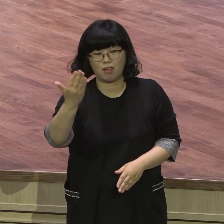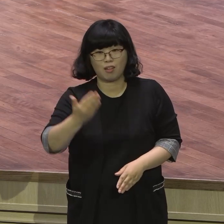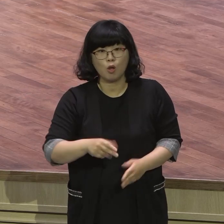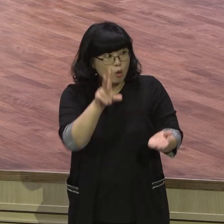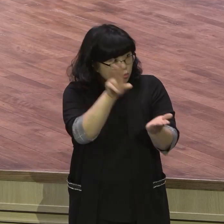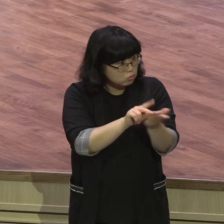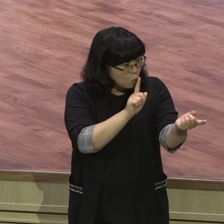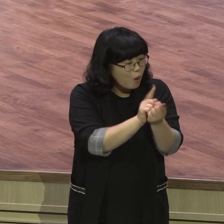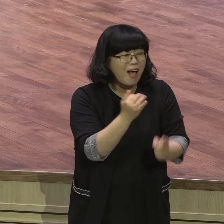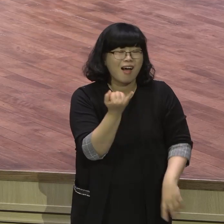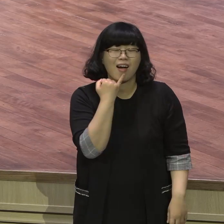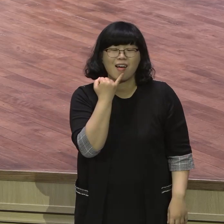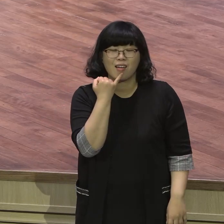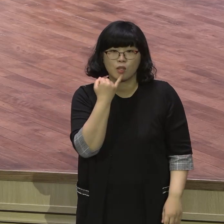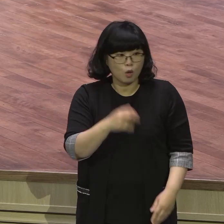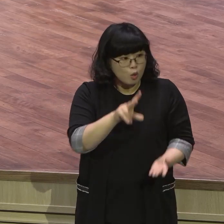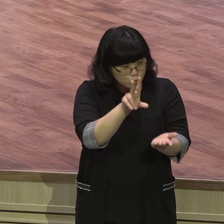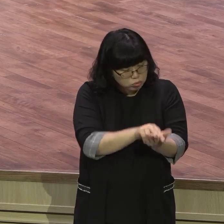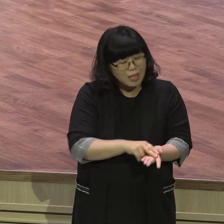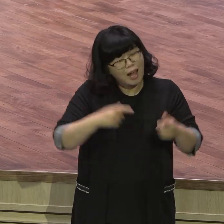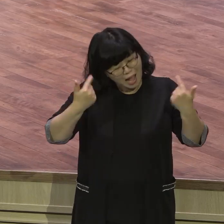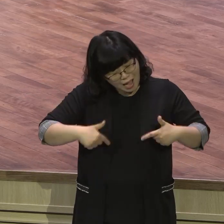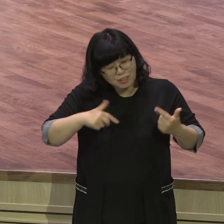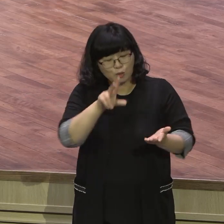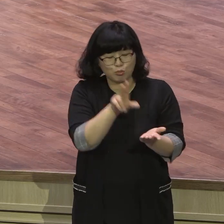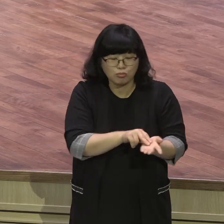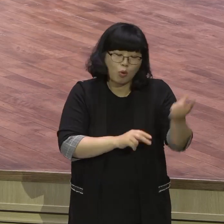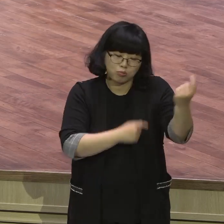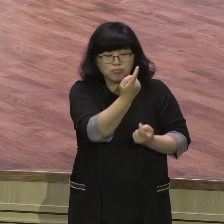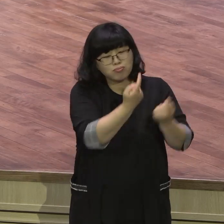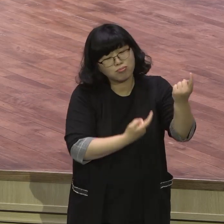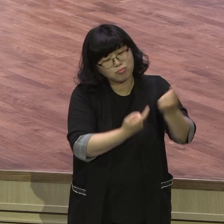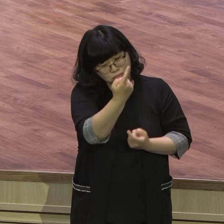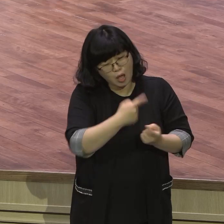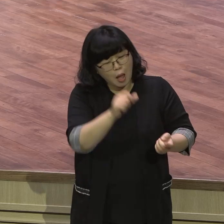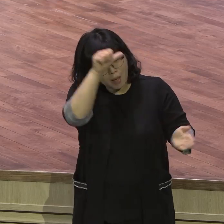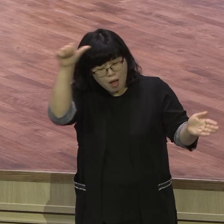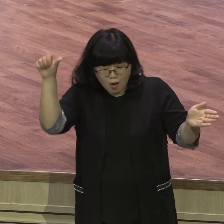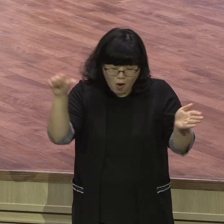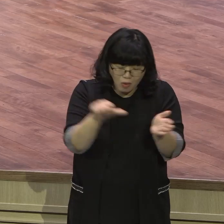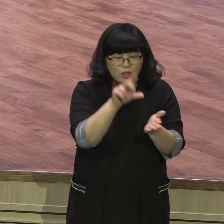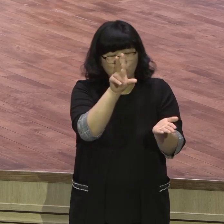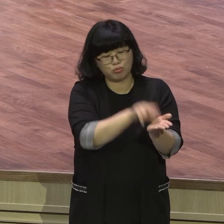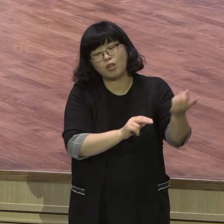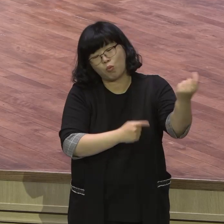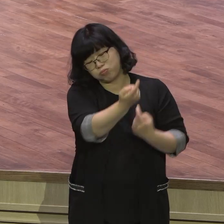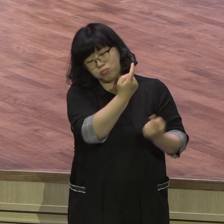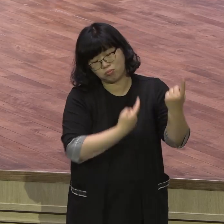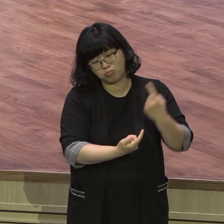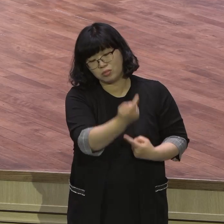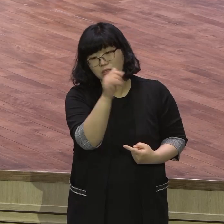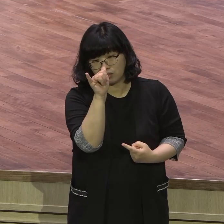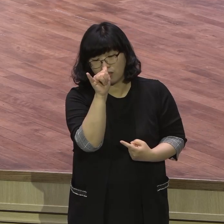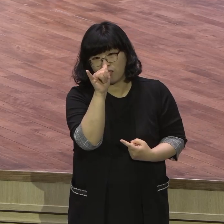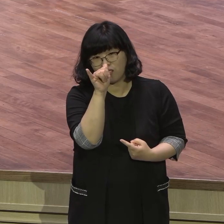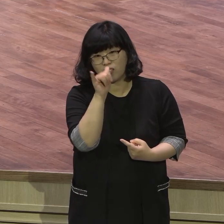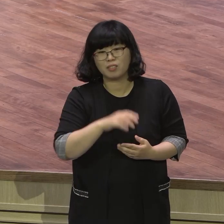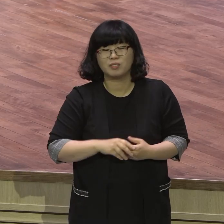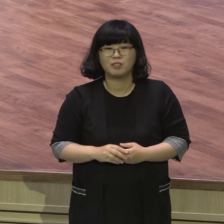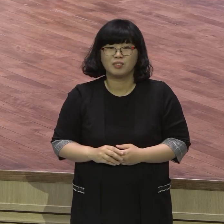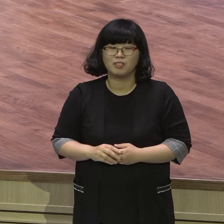언제나 오게 되어있어요 눈만 뜨면 오게 되어있어요 그 문제 문제와도 괜찮아요 여러분 암균이요 아침에 하루에